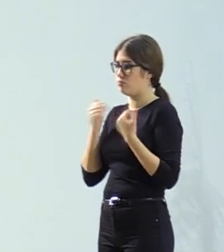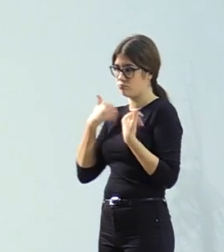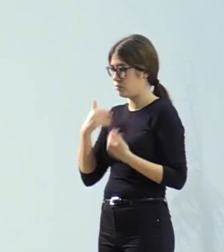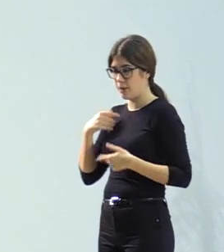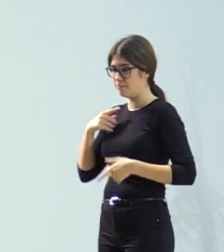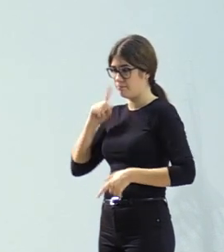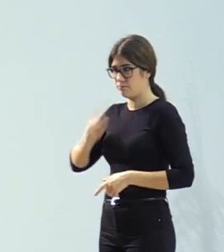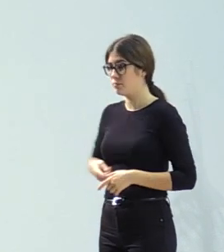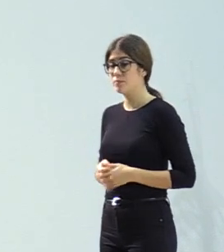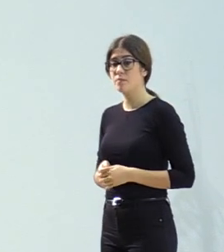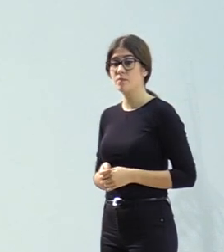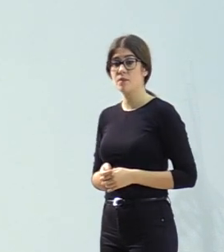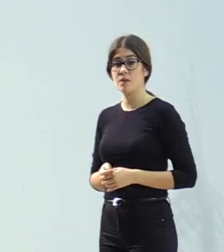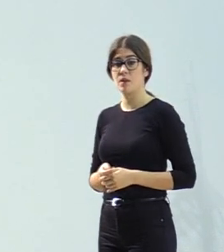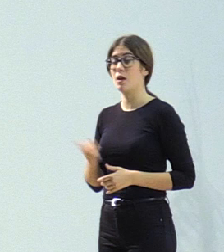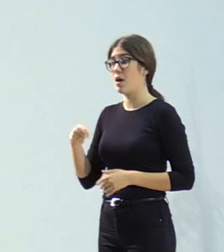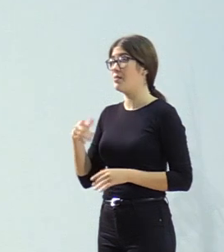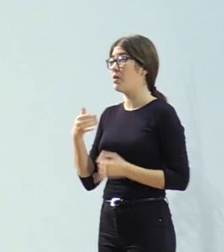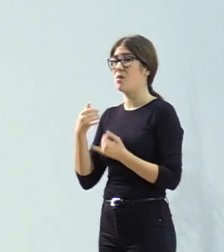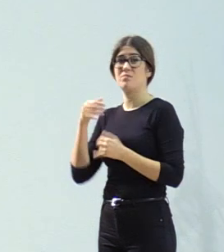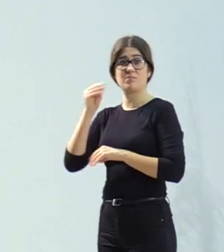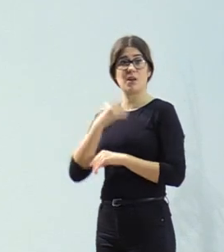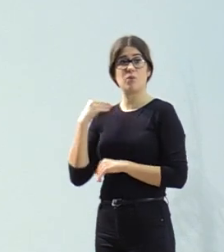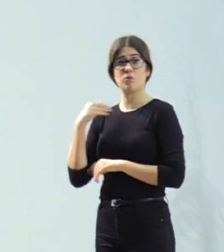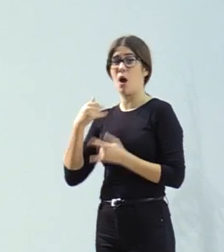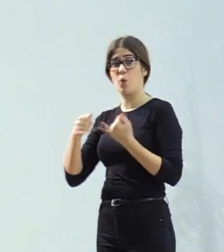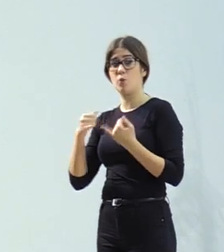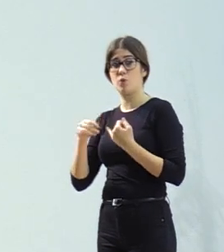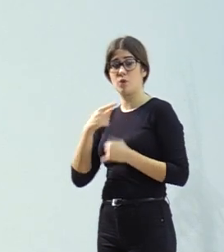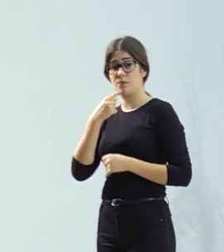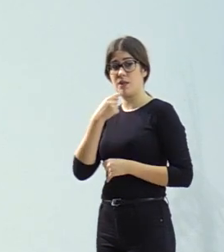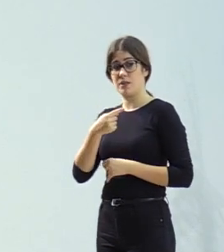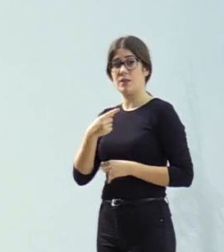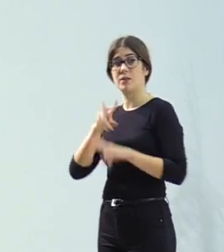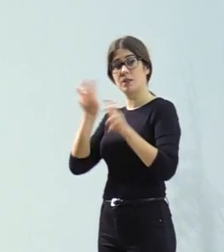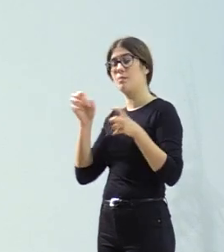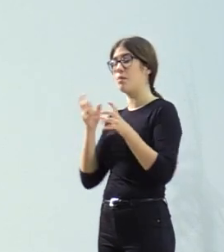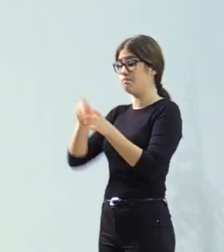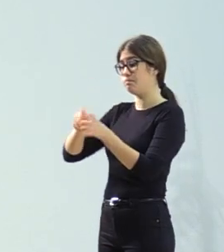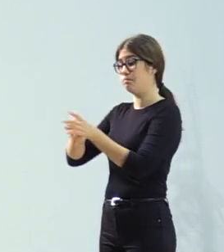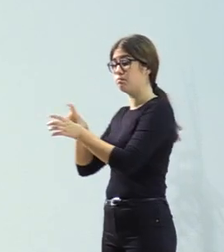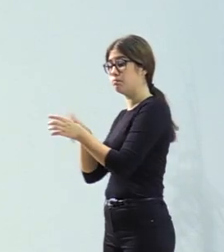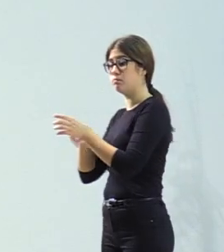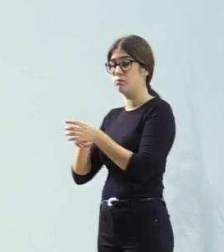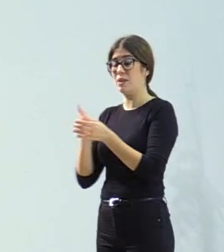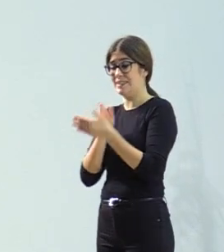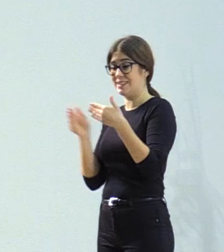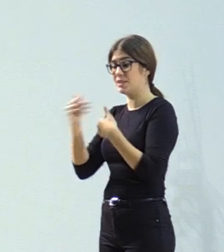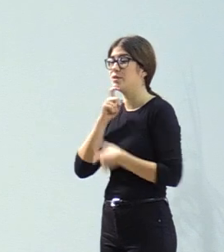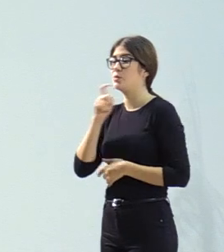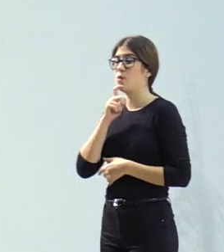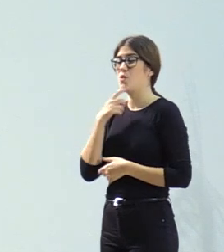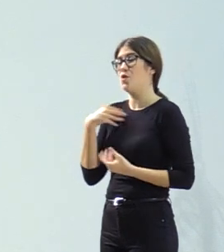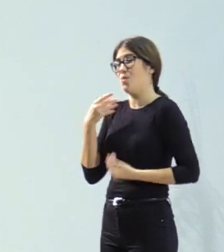Pienso, ¿eh? Y lo relaciono con la última pregunta del compañero de Vidal y Barraquer, también con los temas de participación. Tengo la sensación,